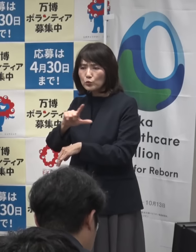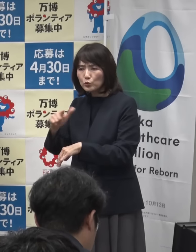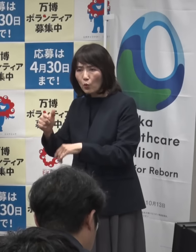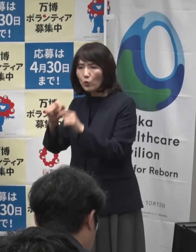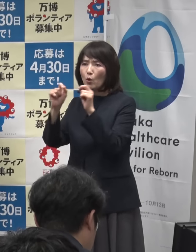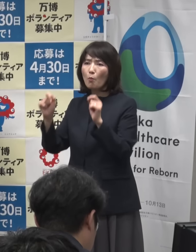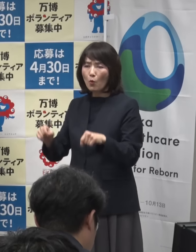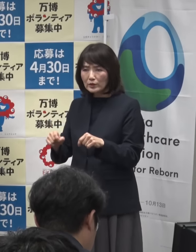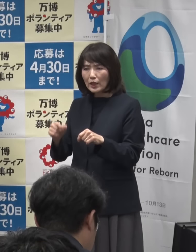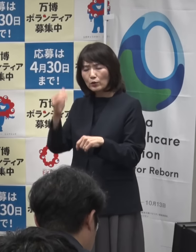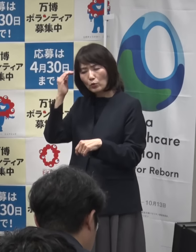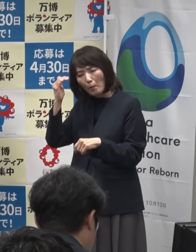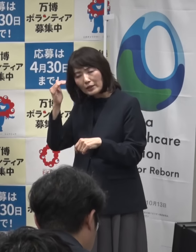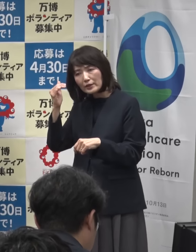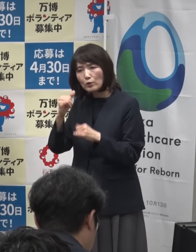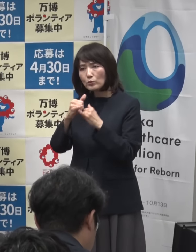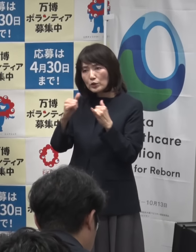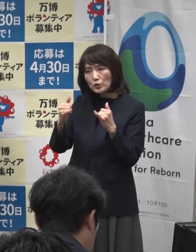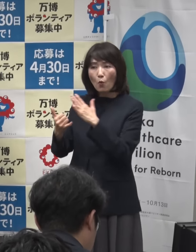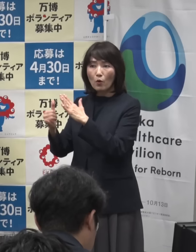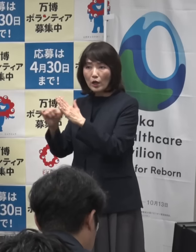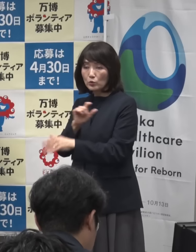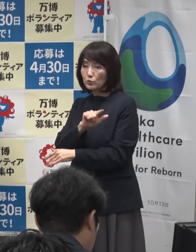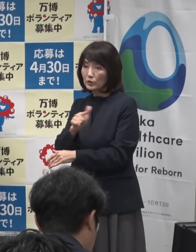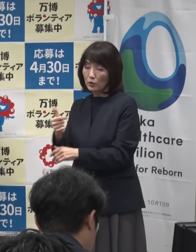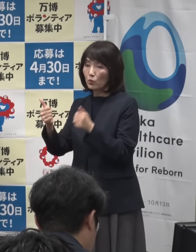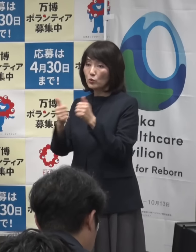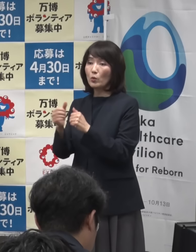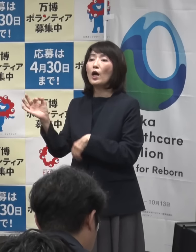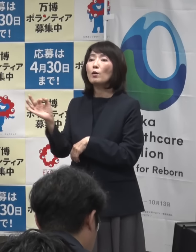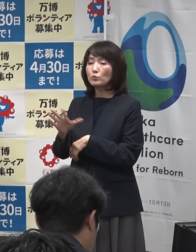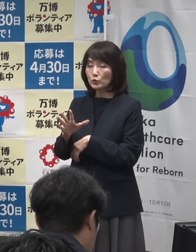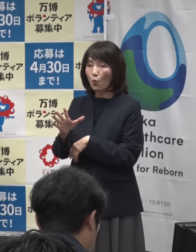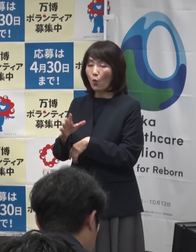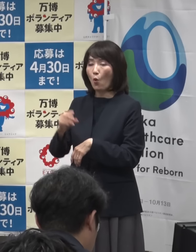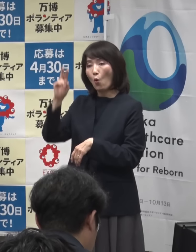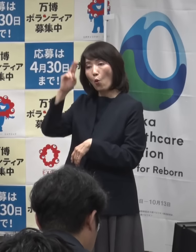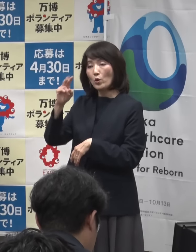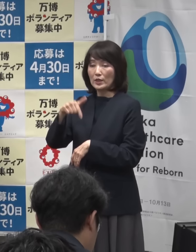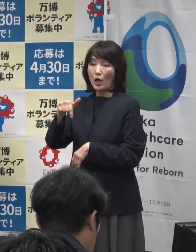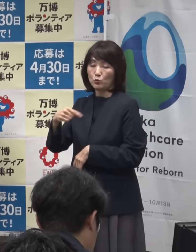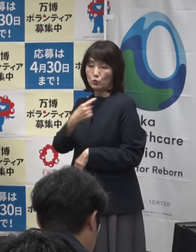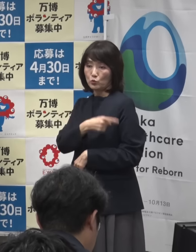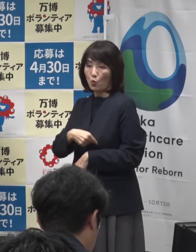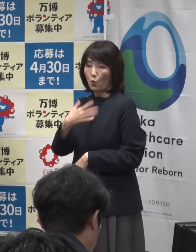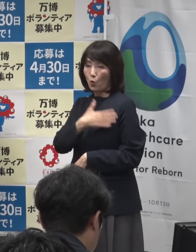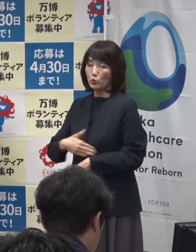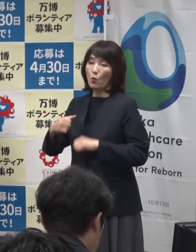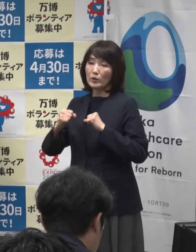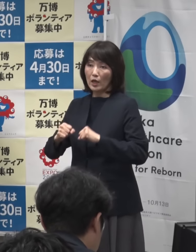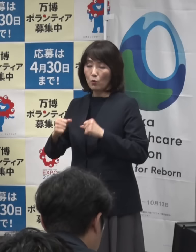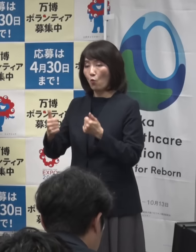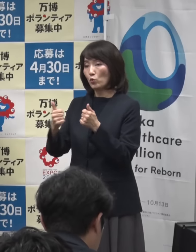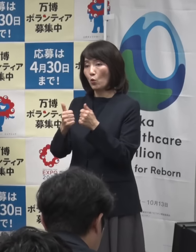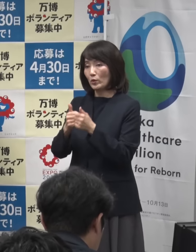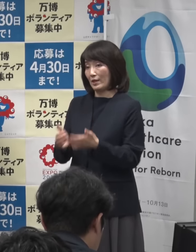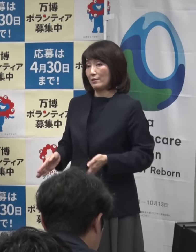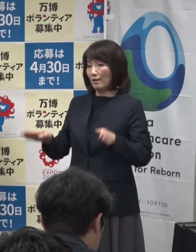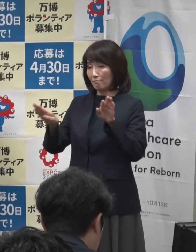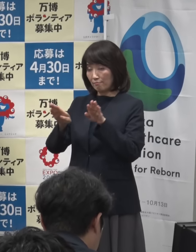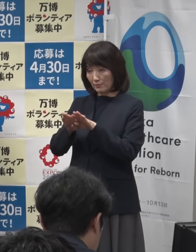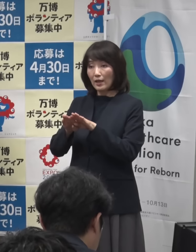ご家族であったり、相談は無料になっています。大阪府心の健康相談センターが、ここの電話番号が連絡先